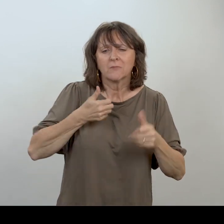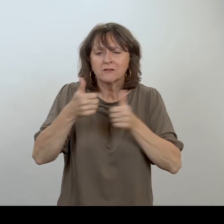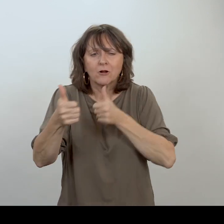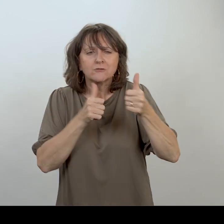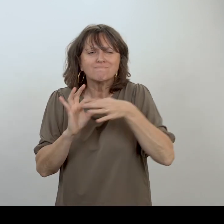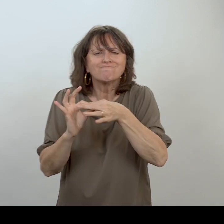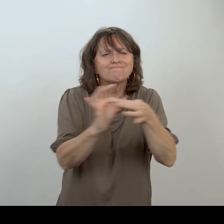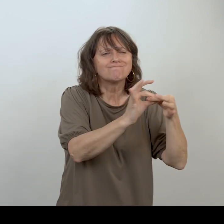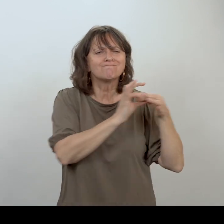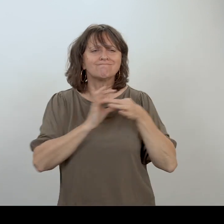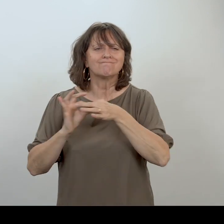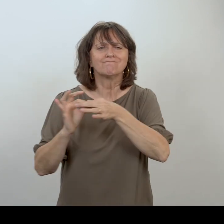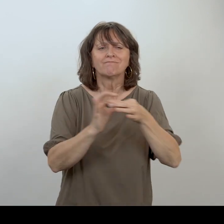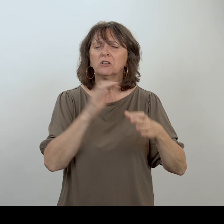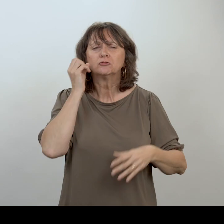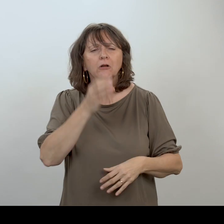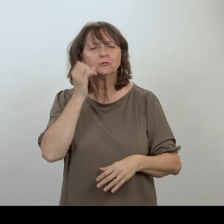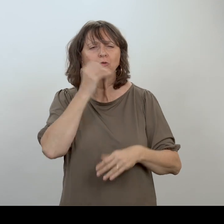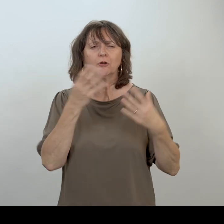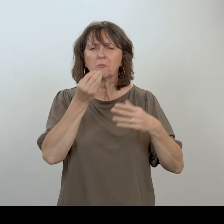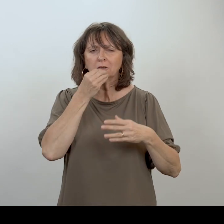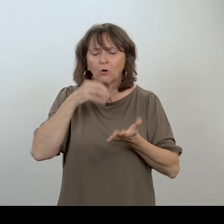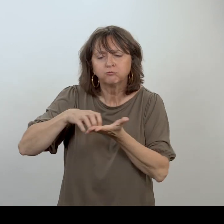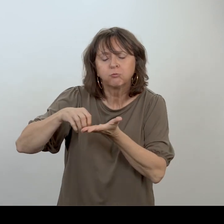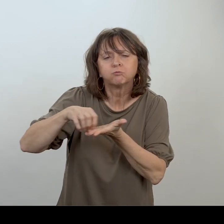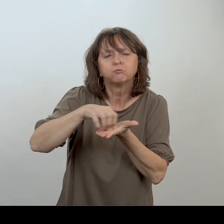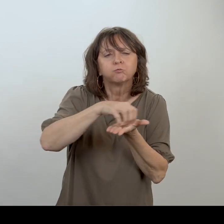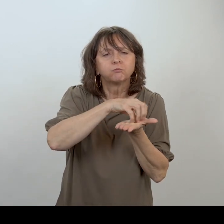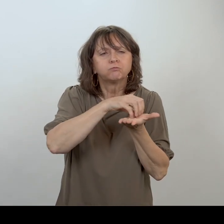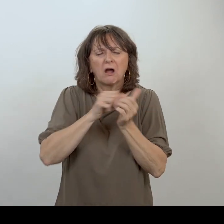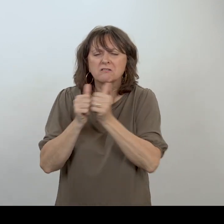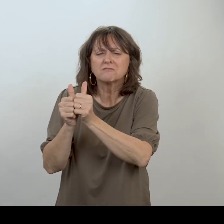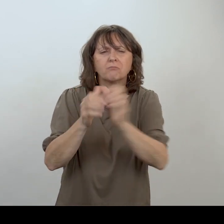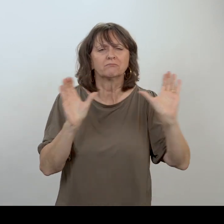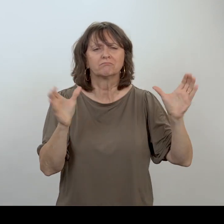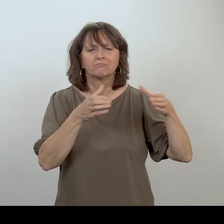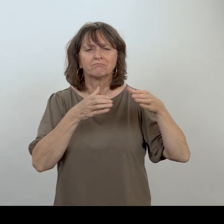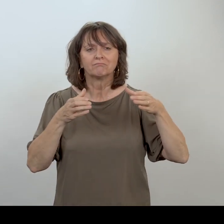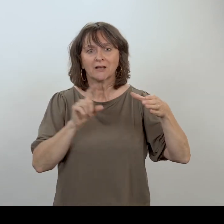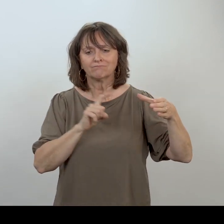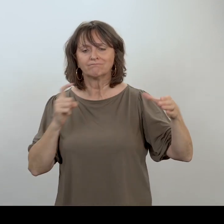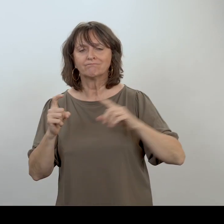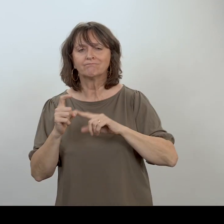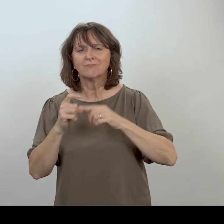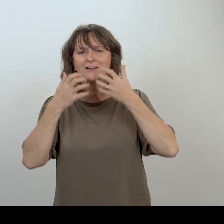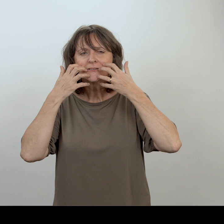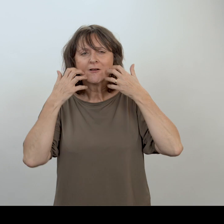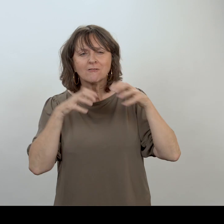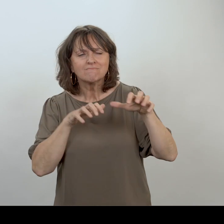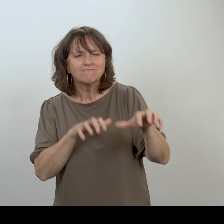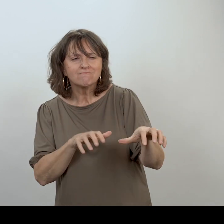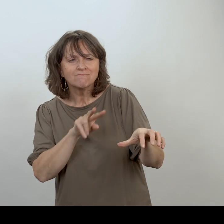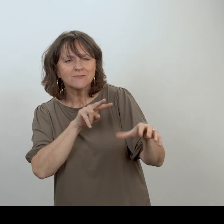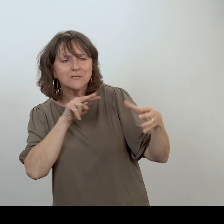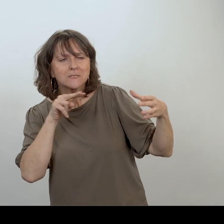pour leur amour mutuel. Chaque jour, ils paissaient ensemble dans les magnifiques prairies. Il y